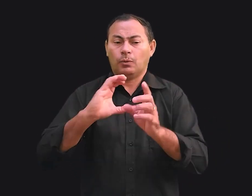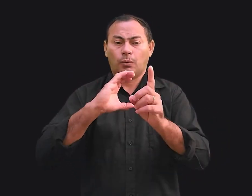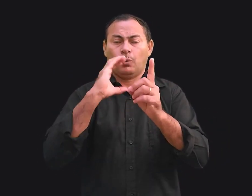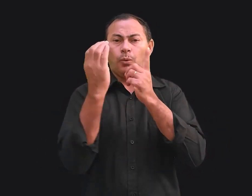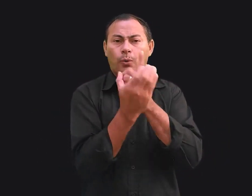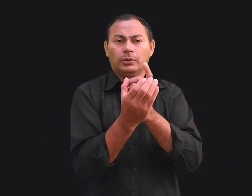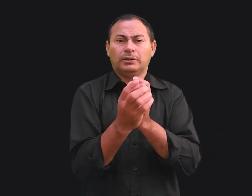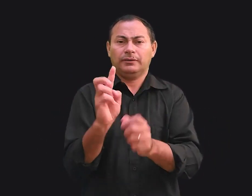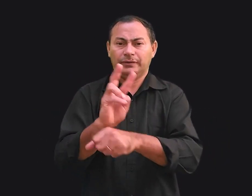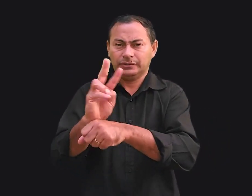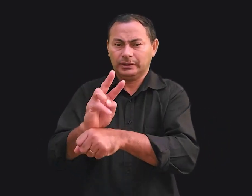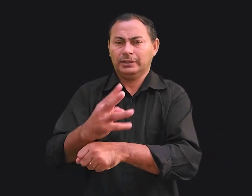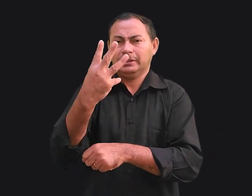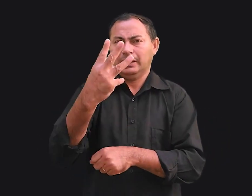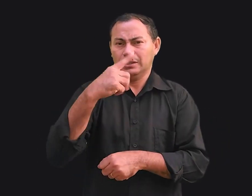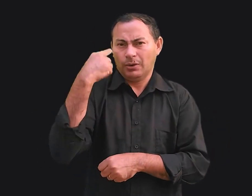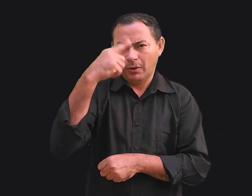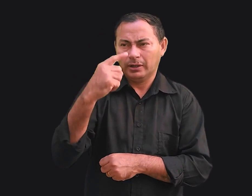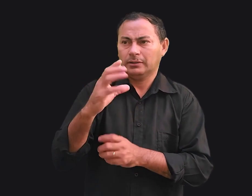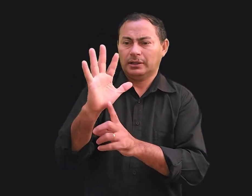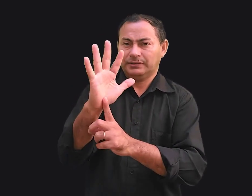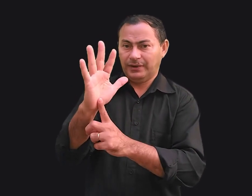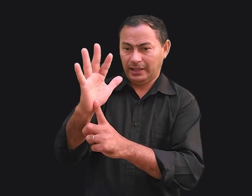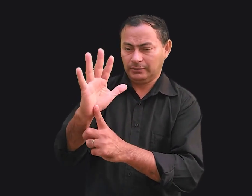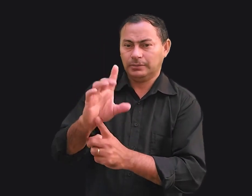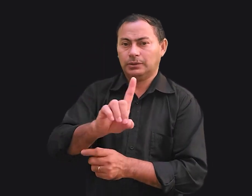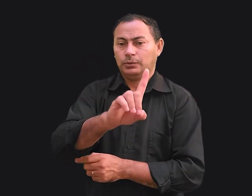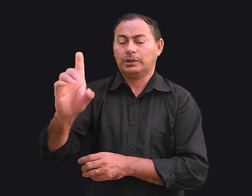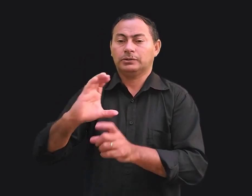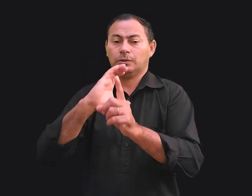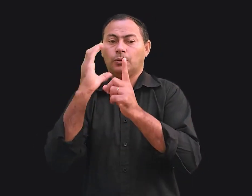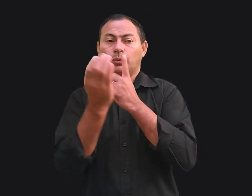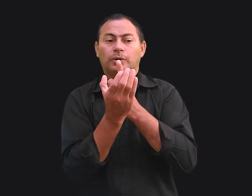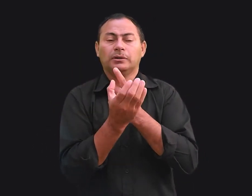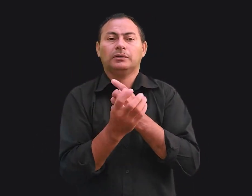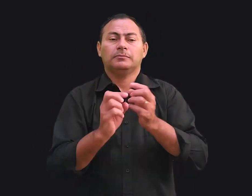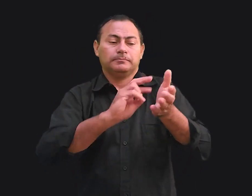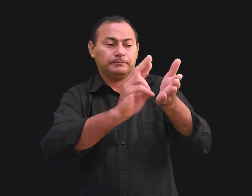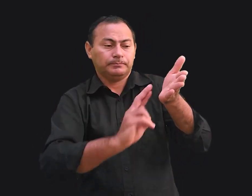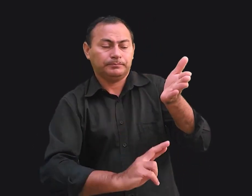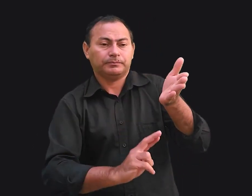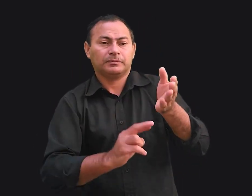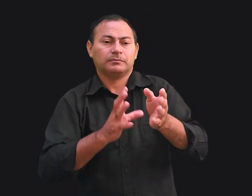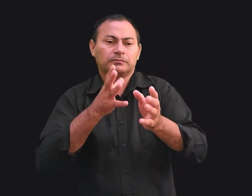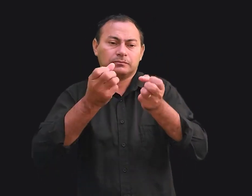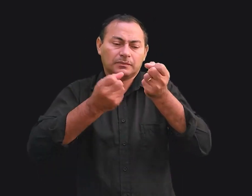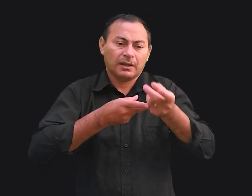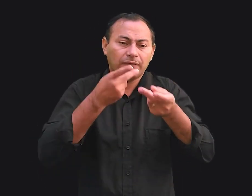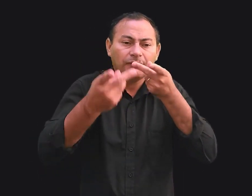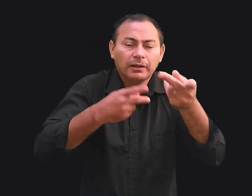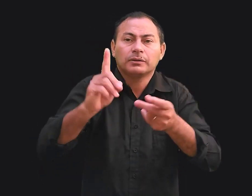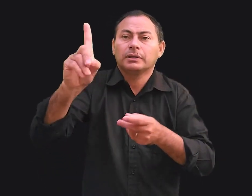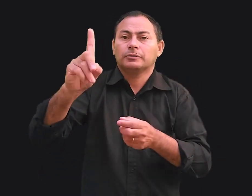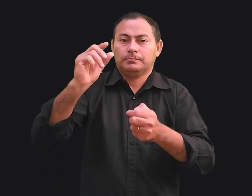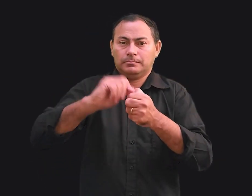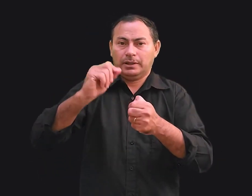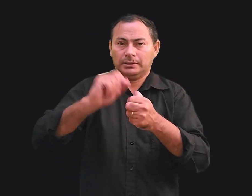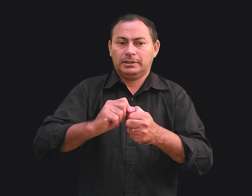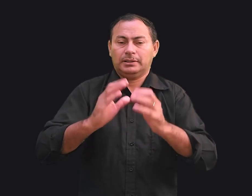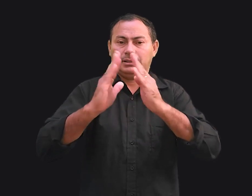de vigília, de 3 horas à luz de velas. Durante este culto eu dava um relatório aos membros sobre o que Deus estava fazendo na